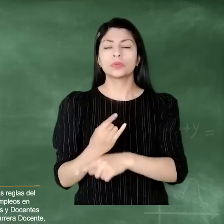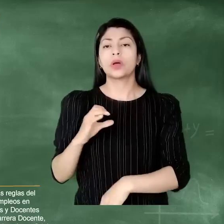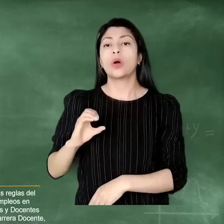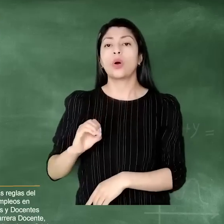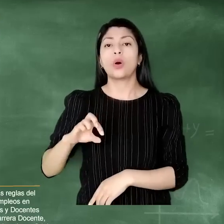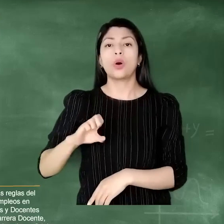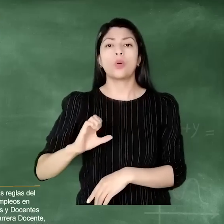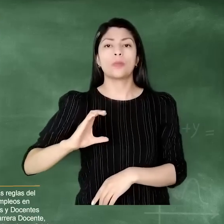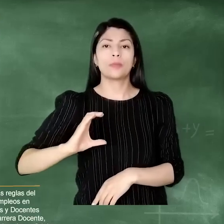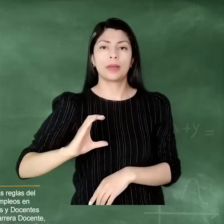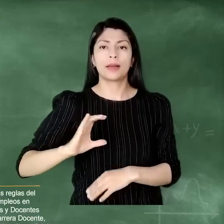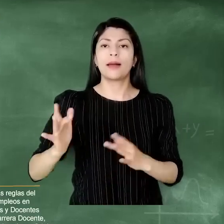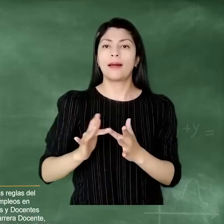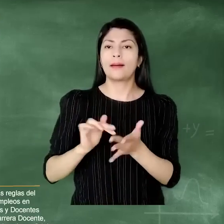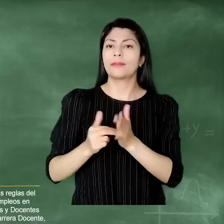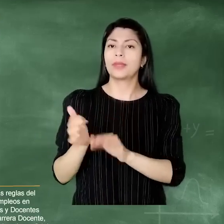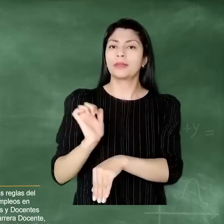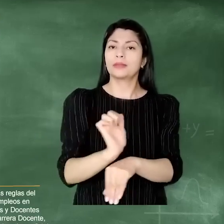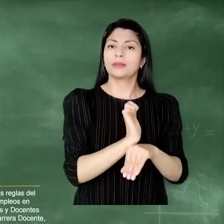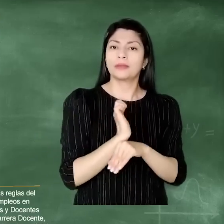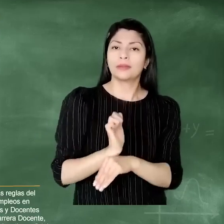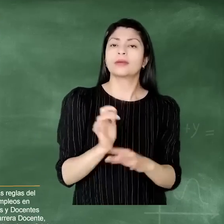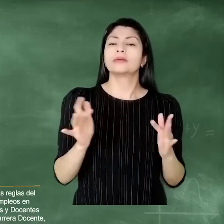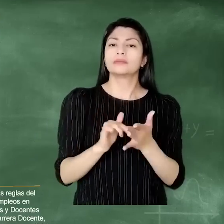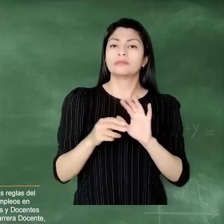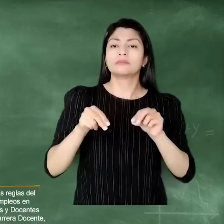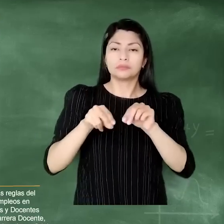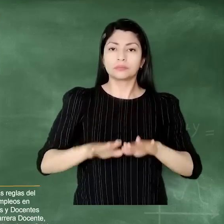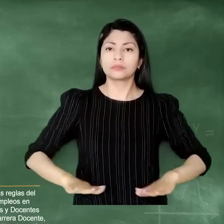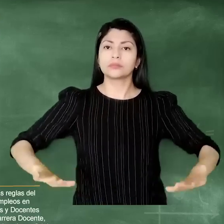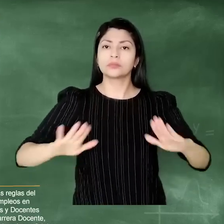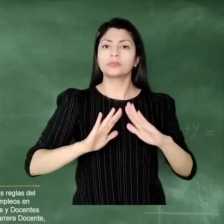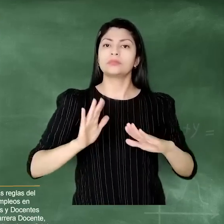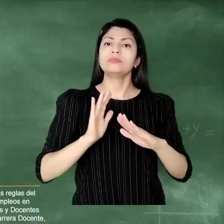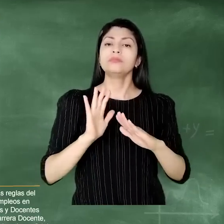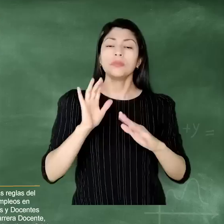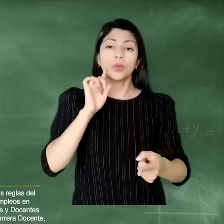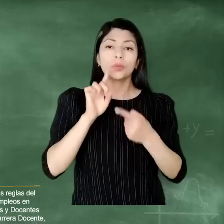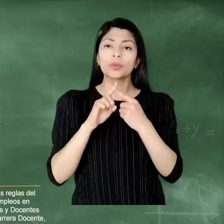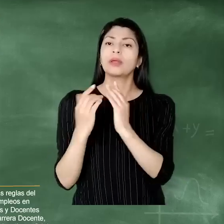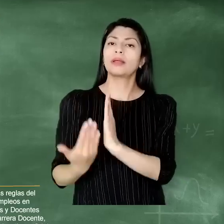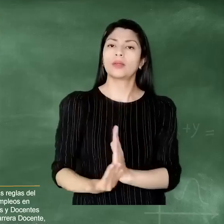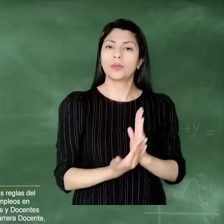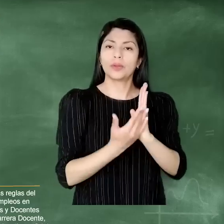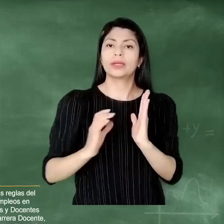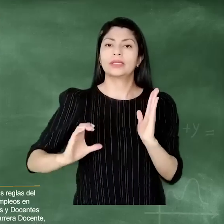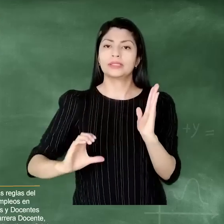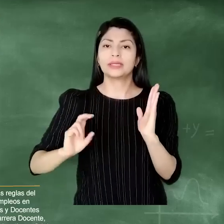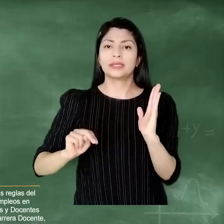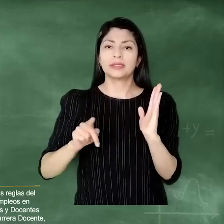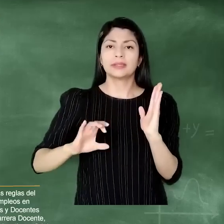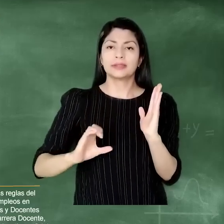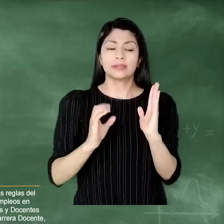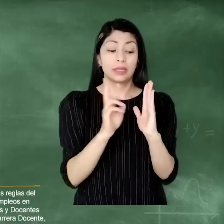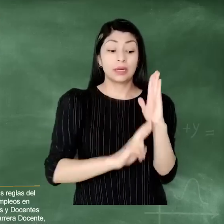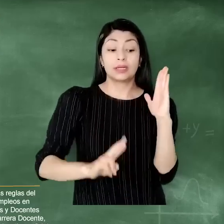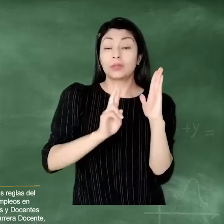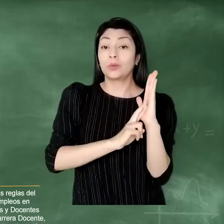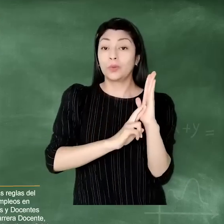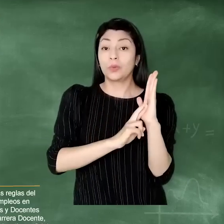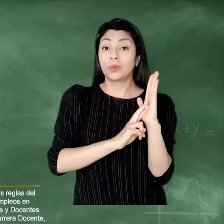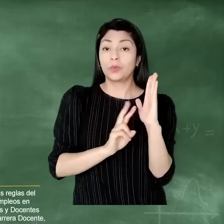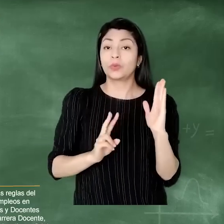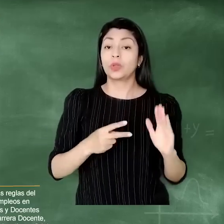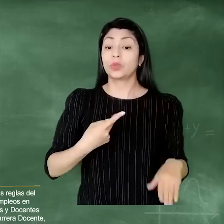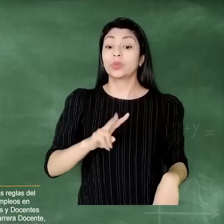previa actualización de la UPEC por parte de las entidades territoriales certificadas en educación, la CNSC,